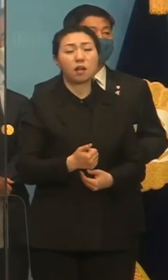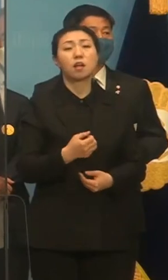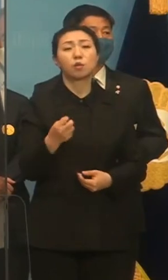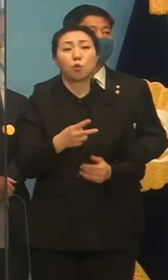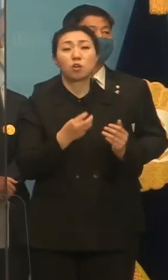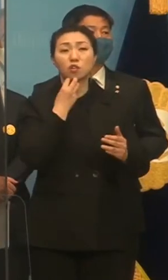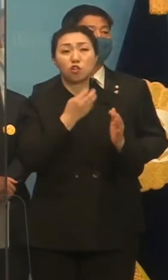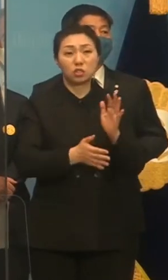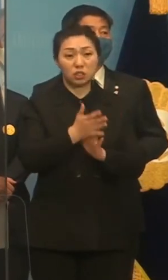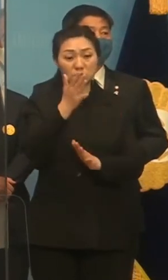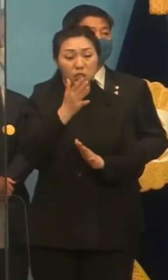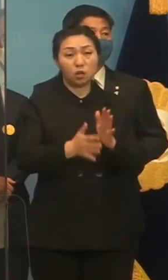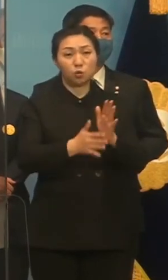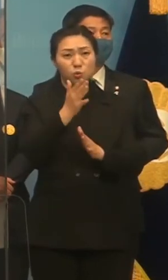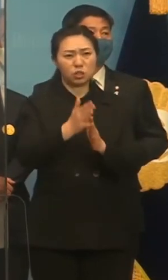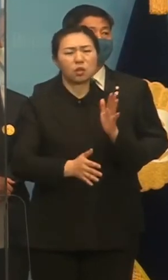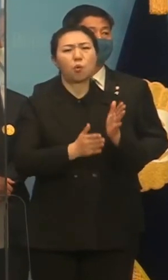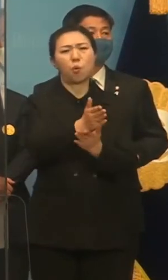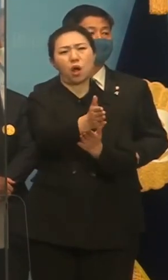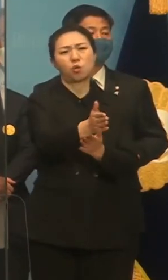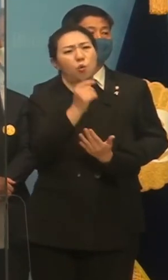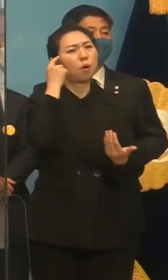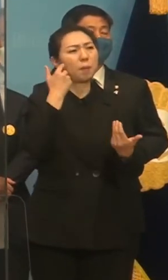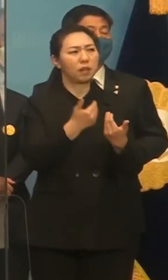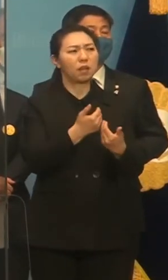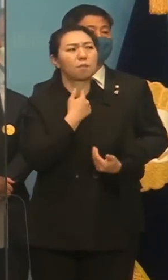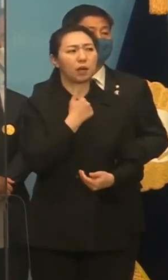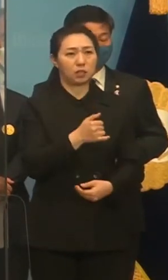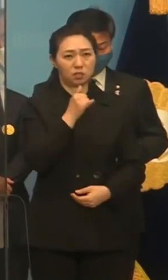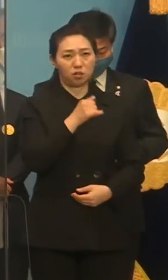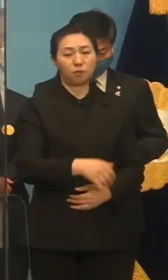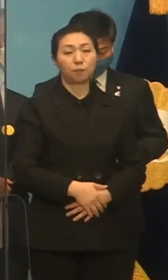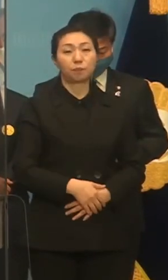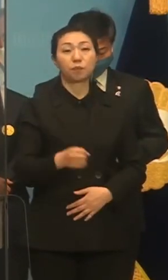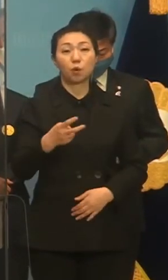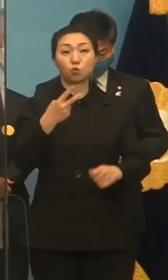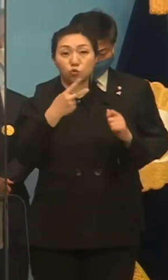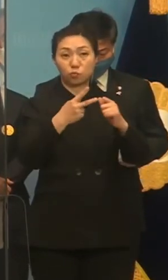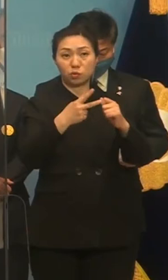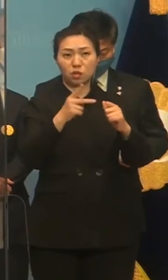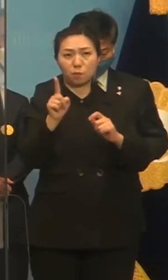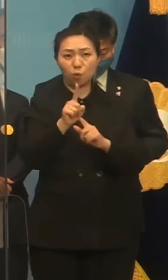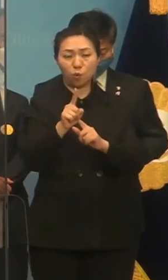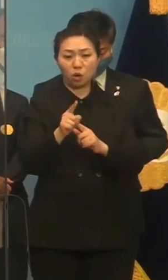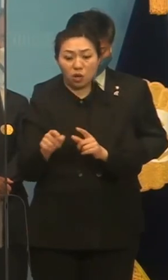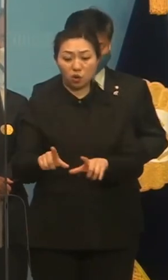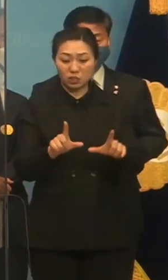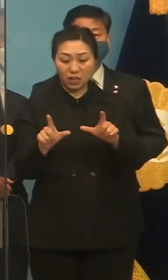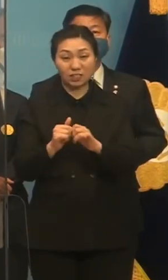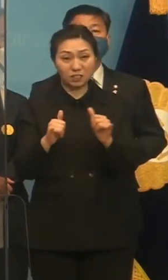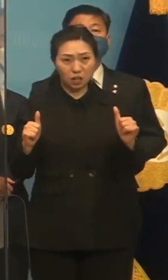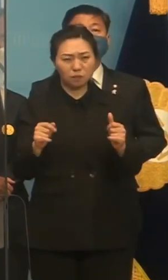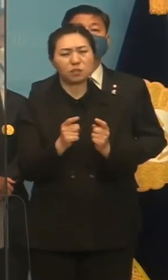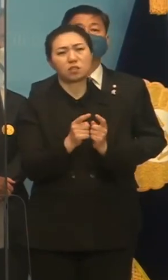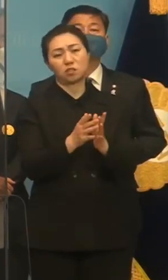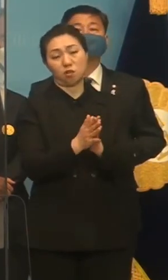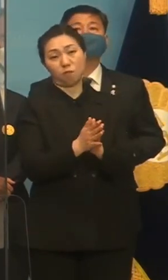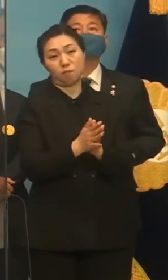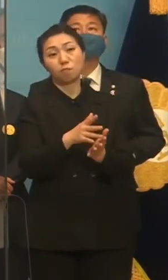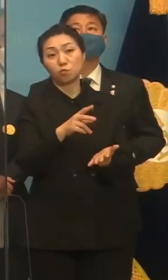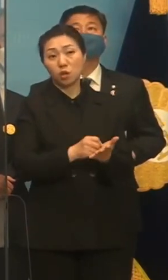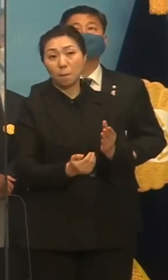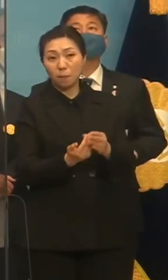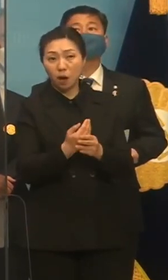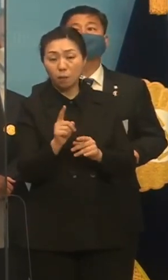마찬가지이고요 두번째 문제는 주민들에게 직접적인 영향이 신흥 것인데 듀에